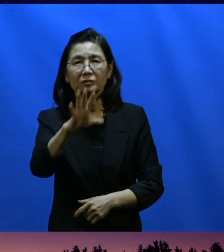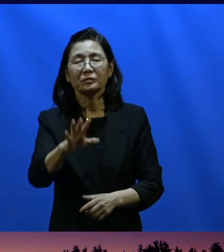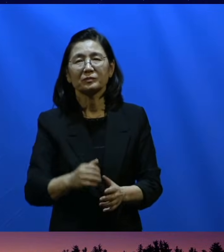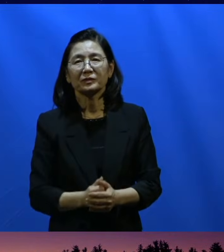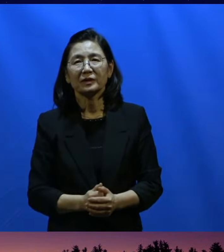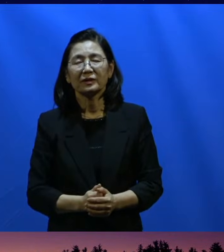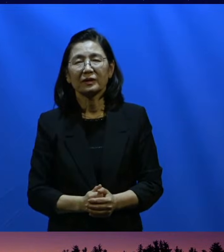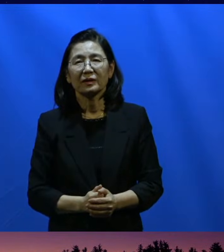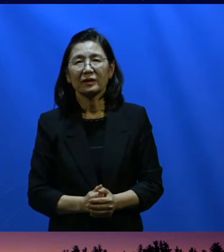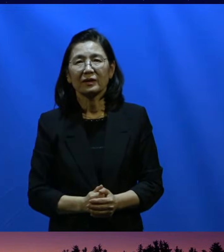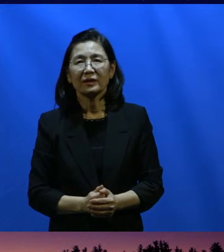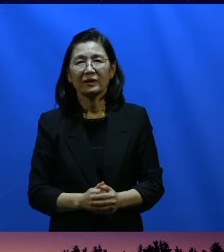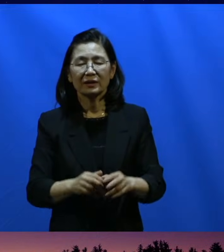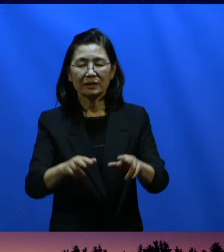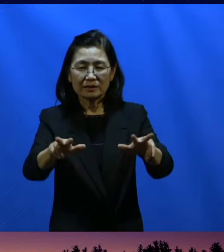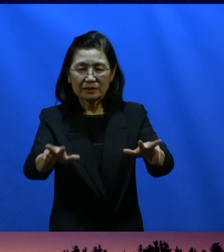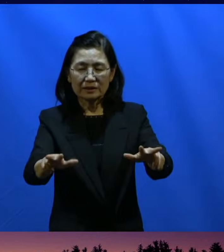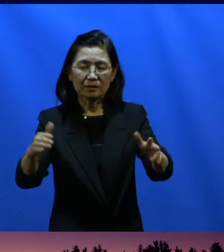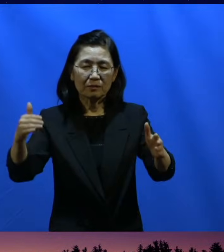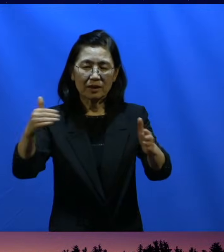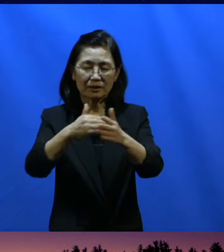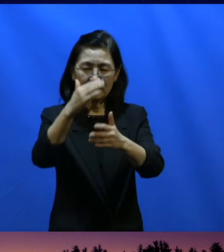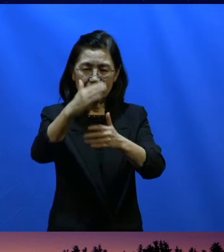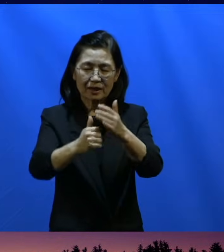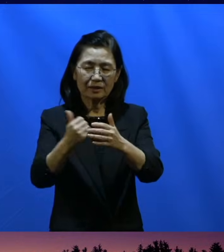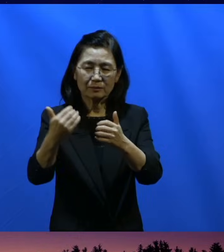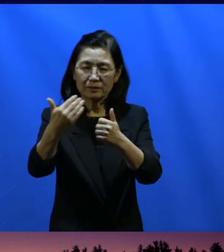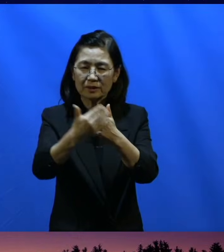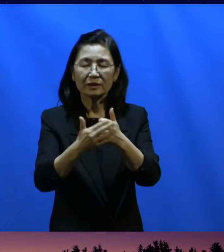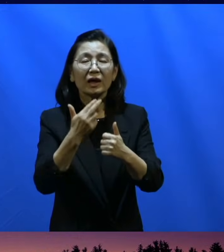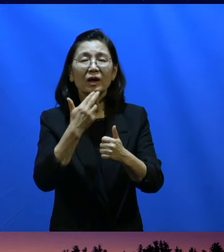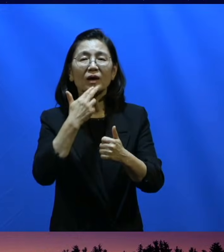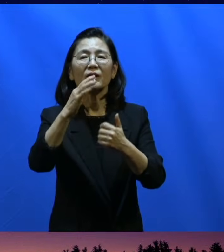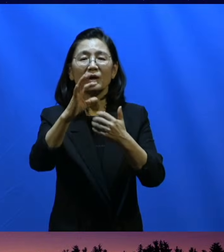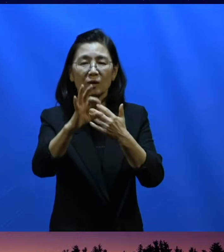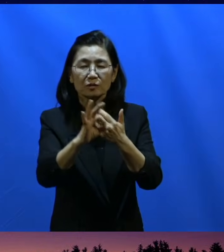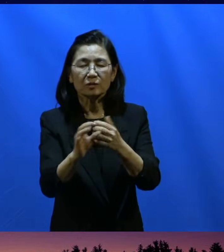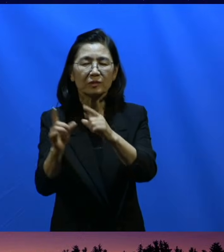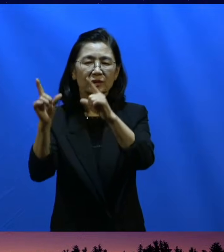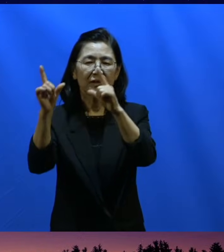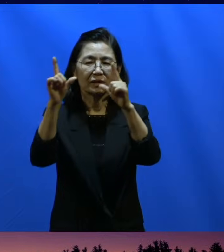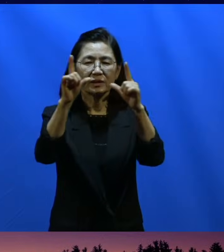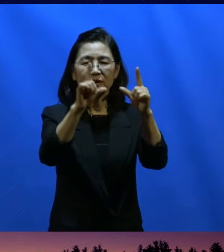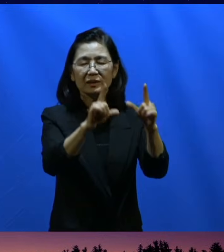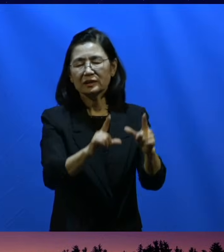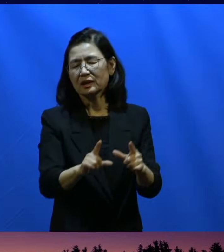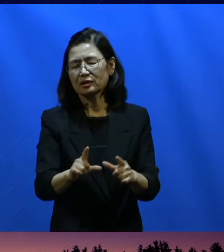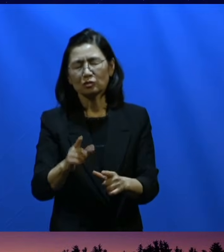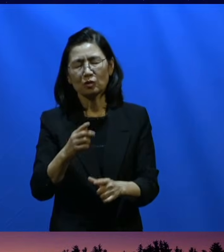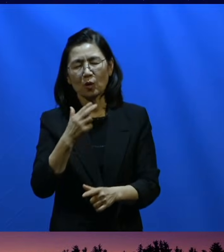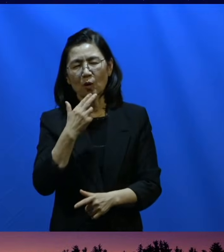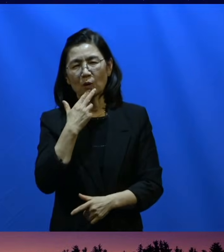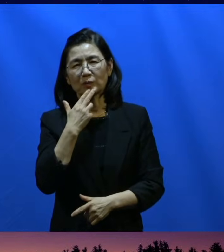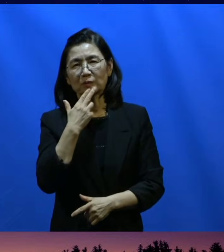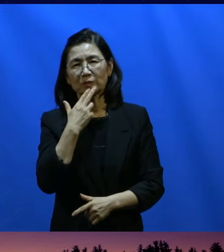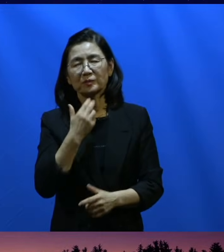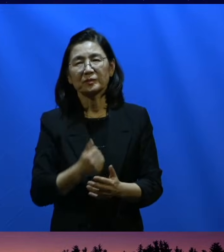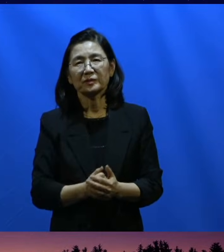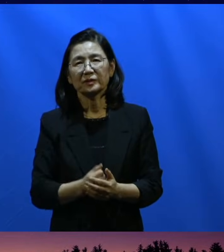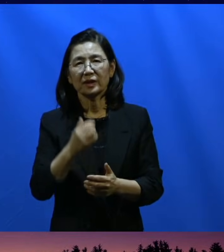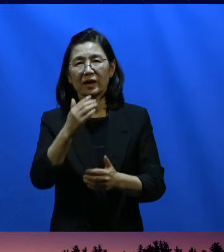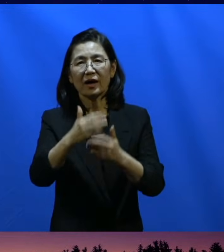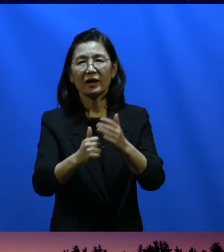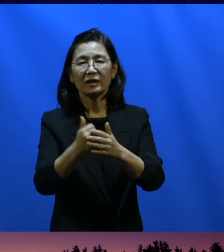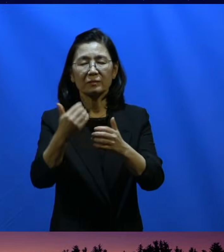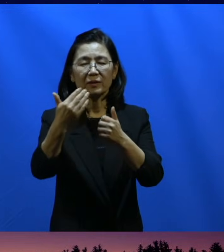시간까지 하나님의 은혜 아니었으면 우리는 살 수 없는 존재였습니다. 하나님의 은혜가 아니고